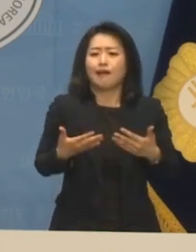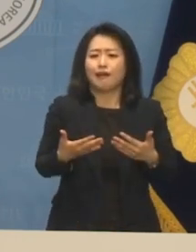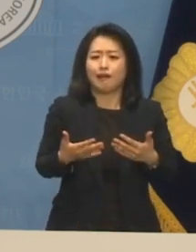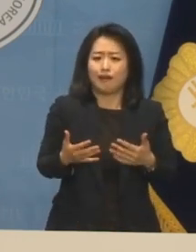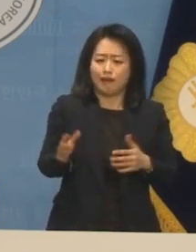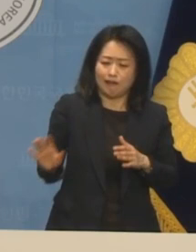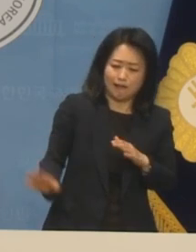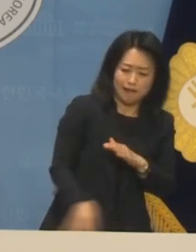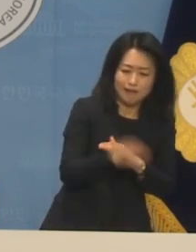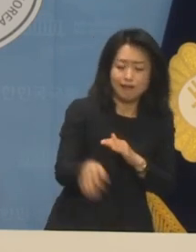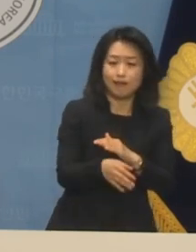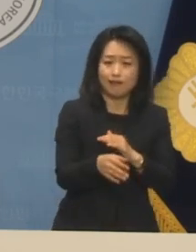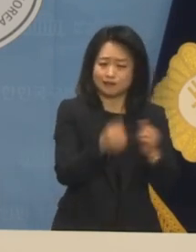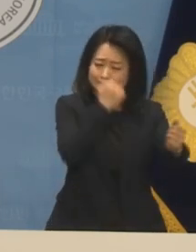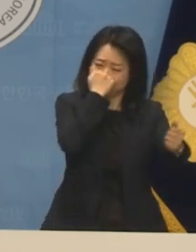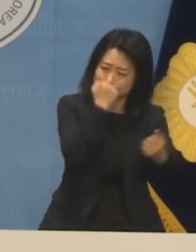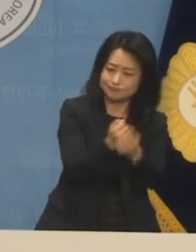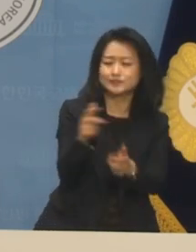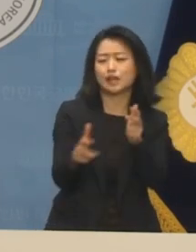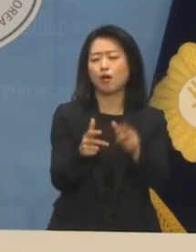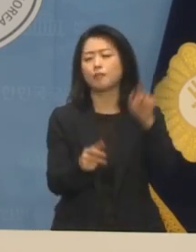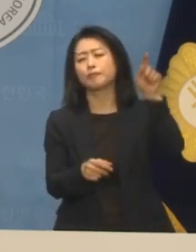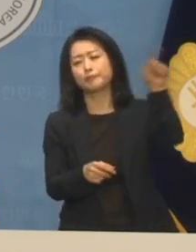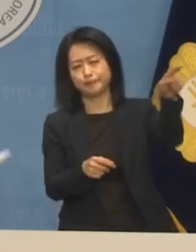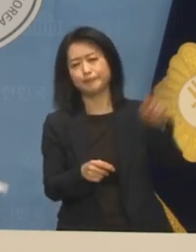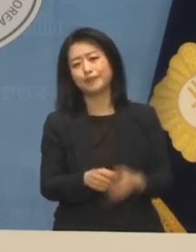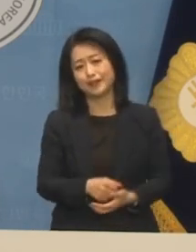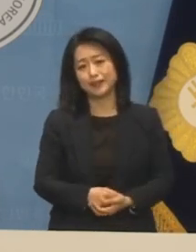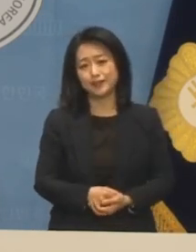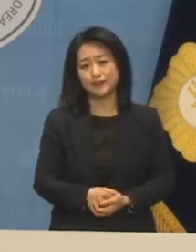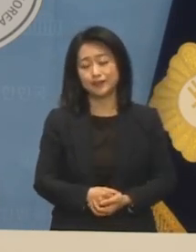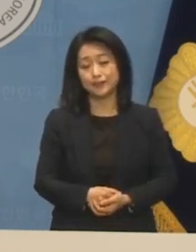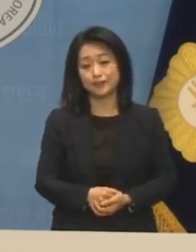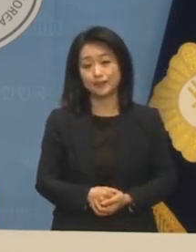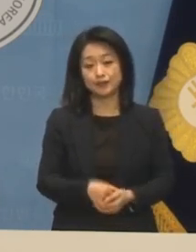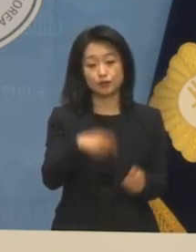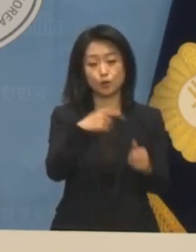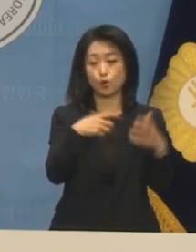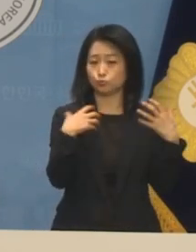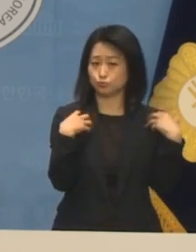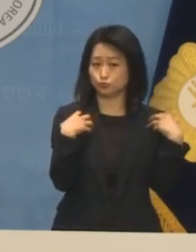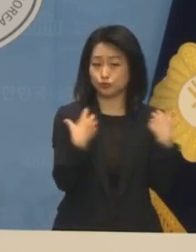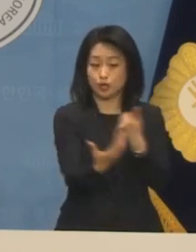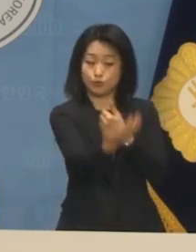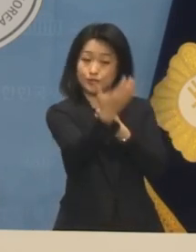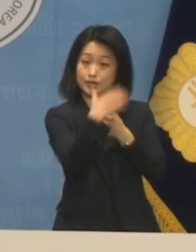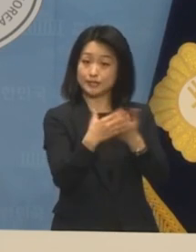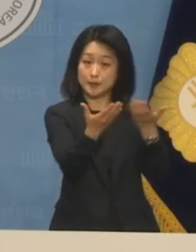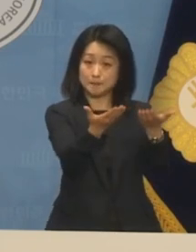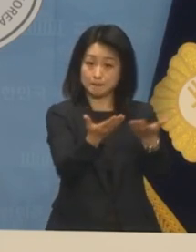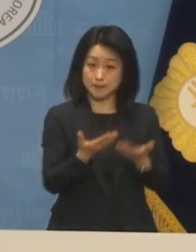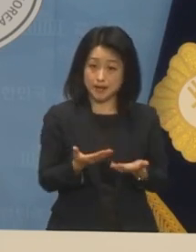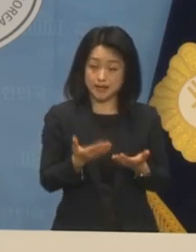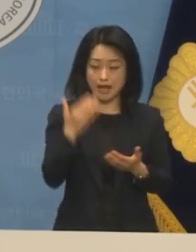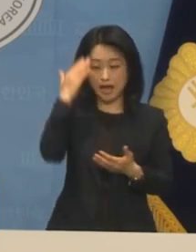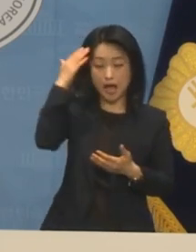부실, 일방적인 사업의 대명사가 될 것입니다. 교육부에서 위탁받은